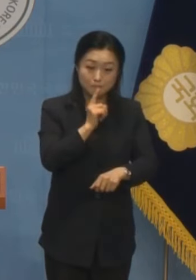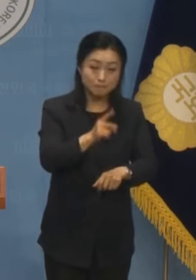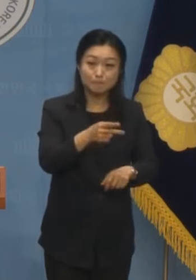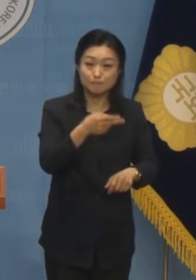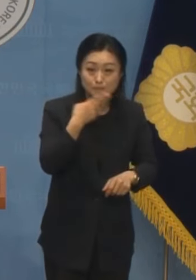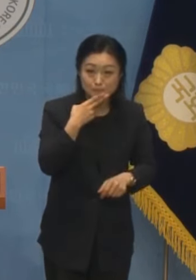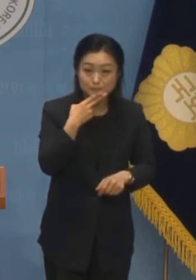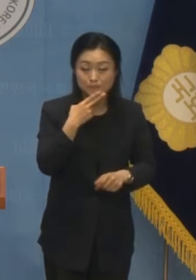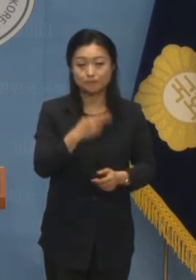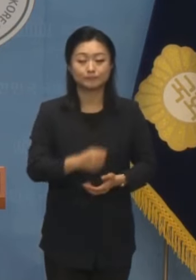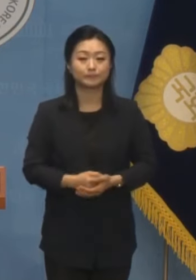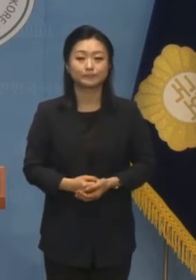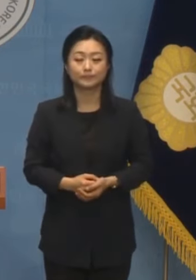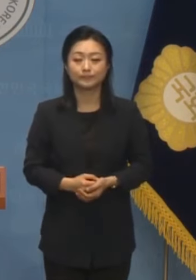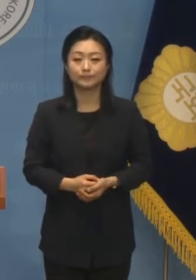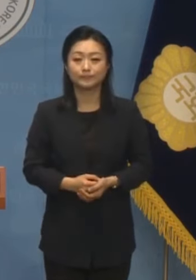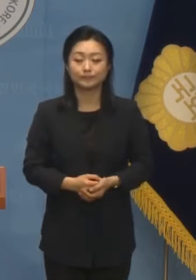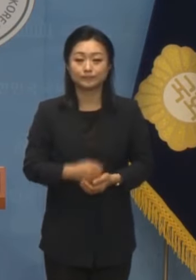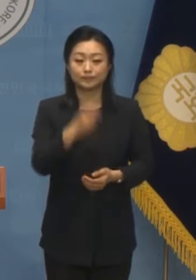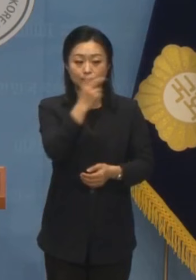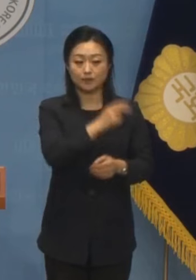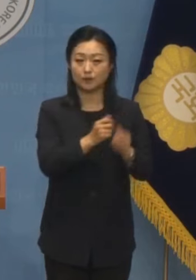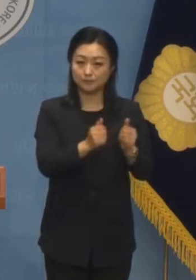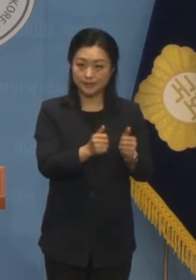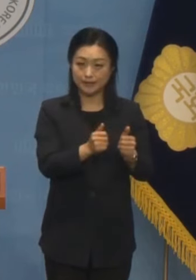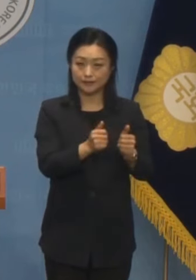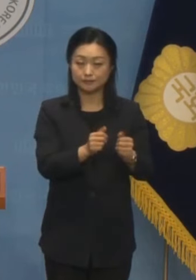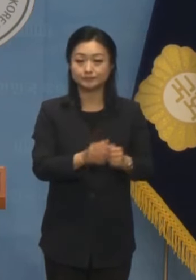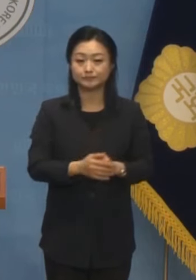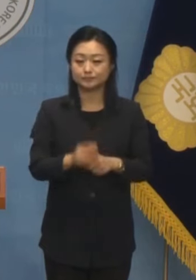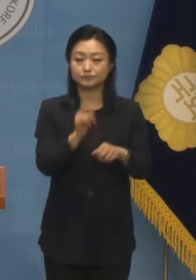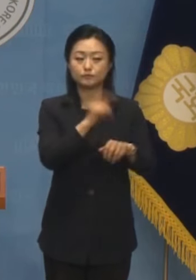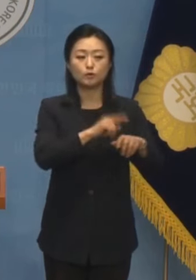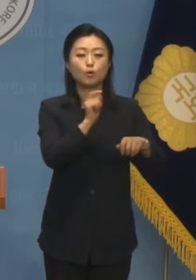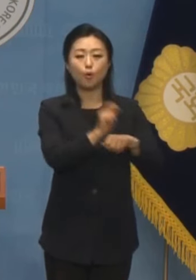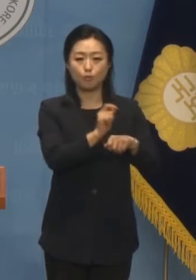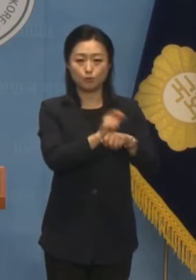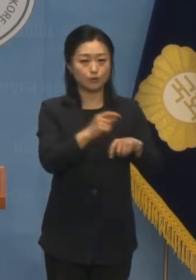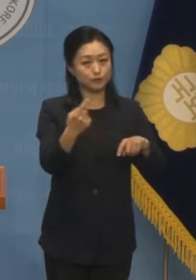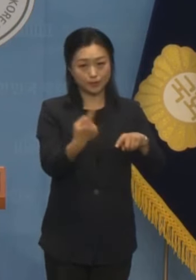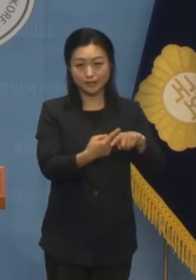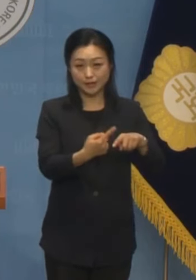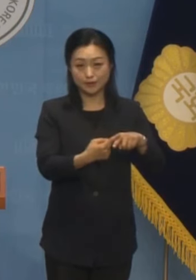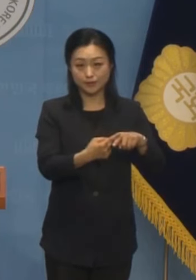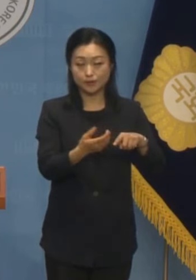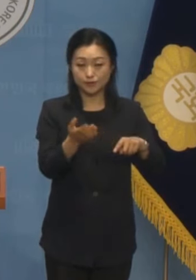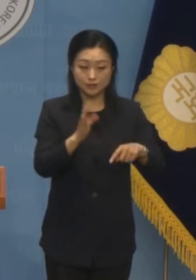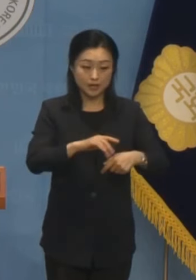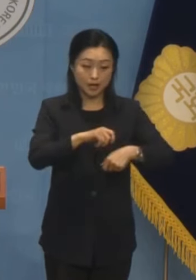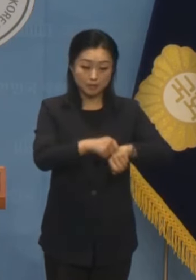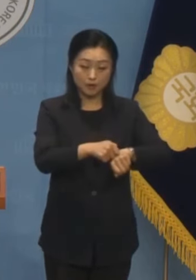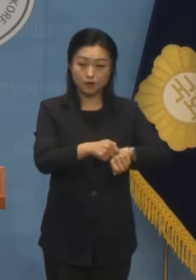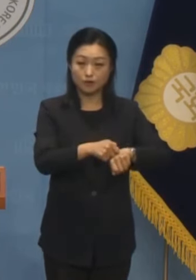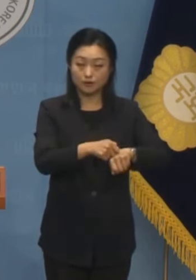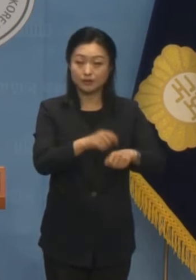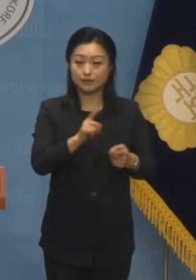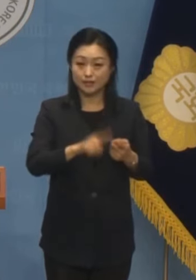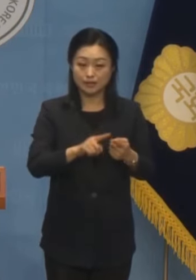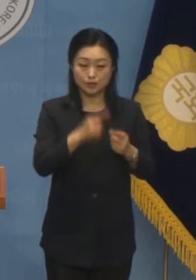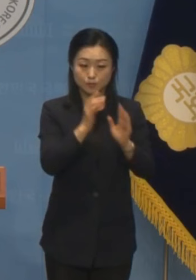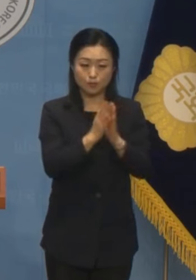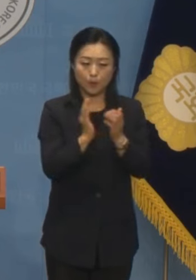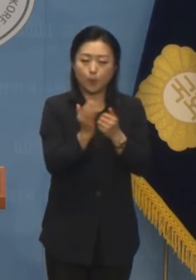것임이 분명합니다. 검사들은 행정공무원임에도 불구하고 징계에 있어